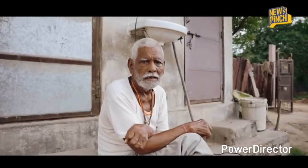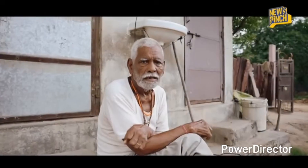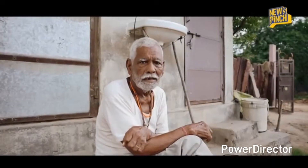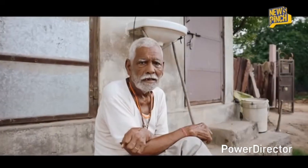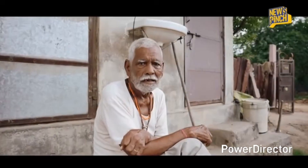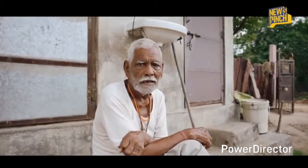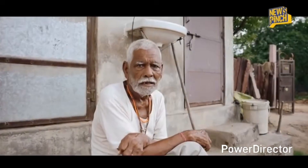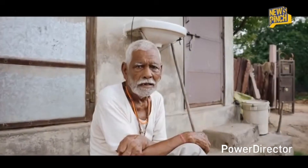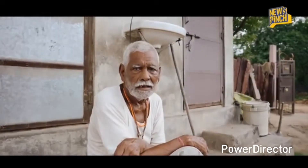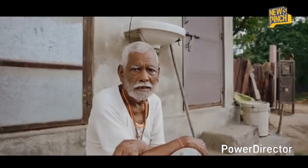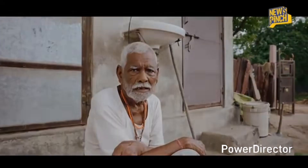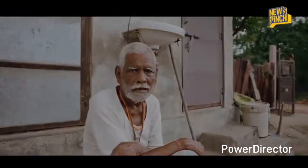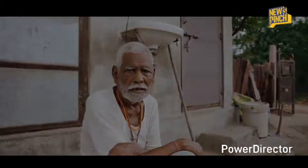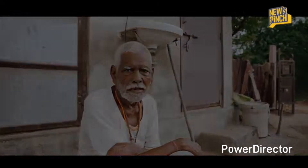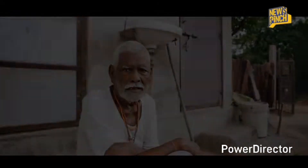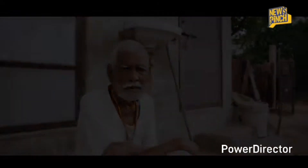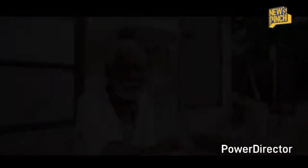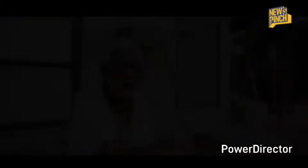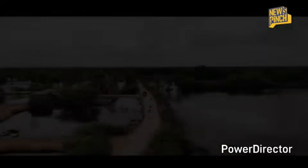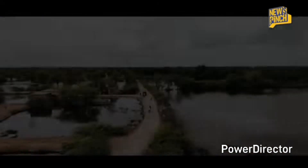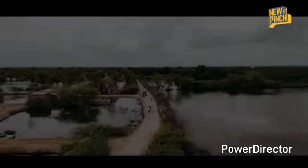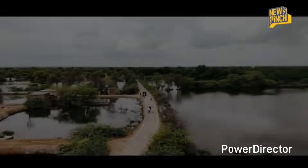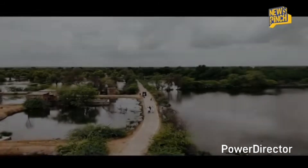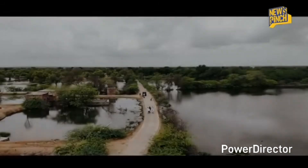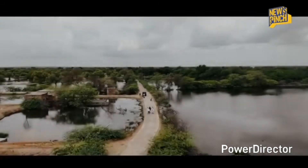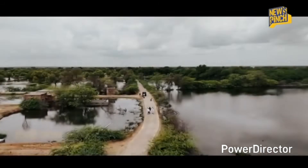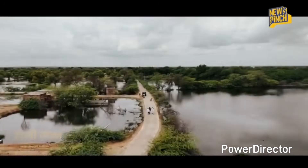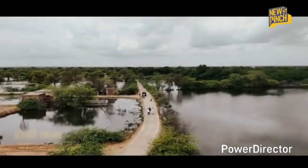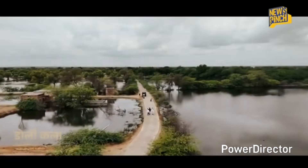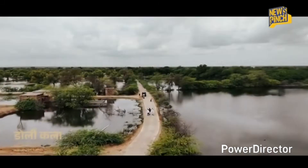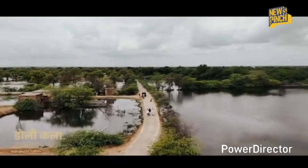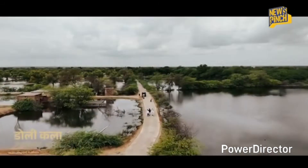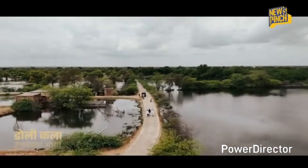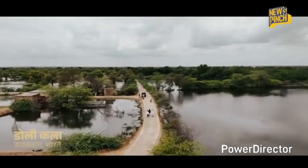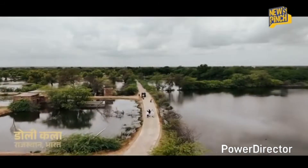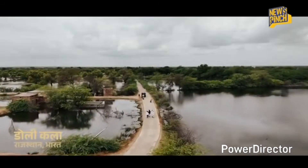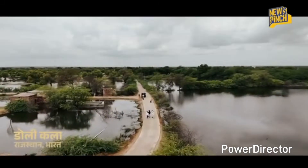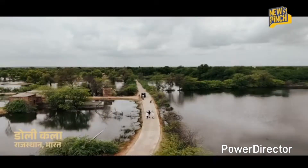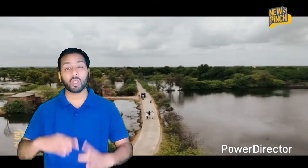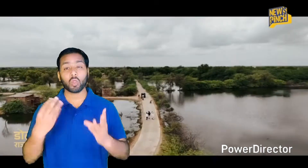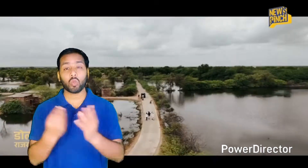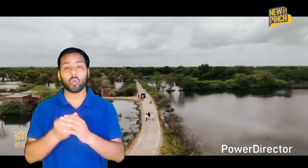सुधारण बीजड़ी घनवर सुधारण पाल।